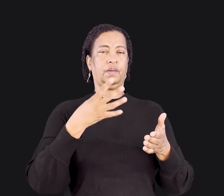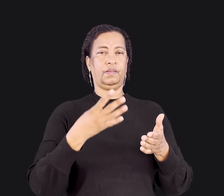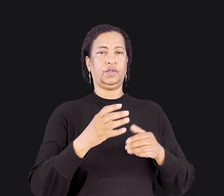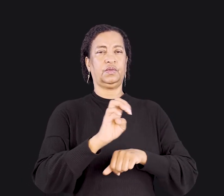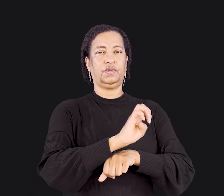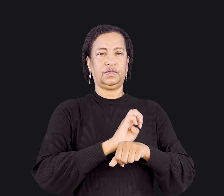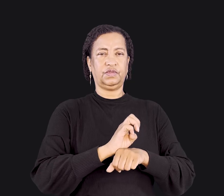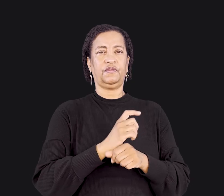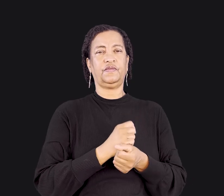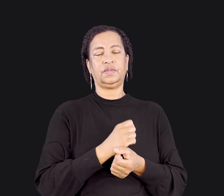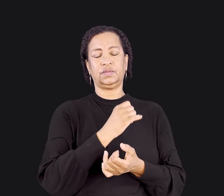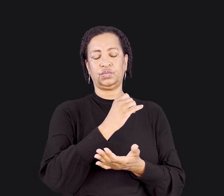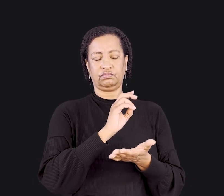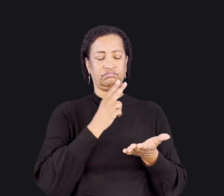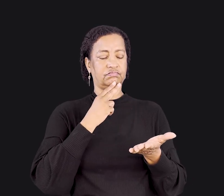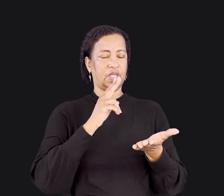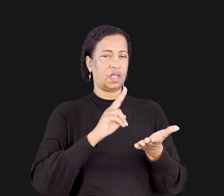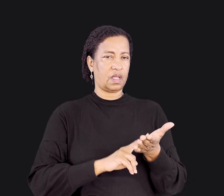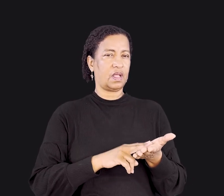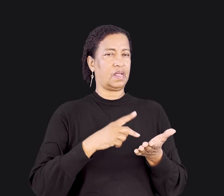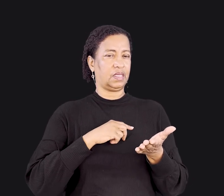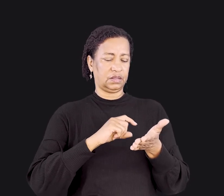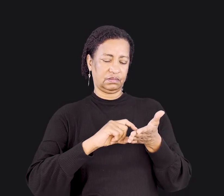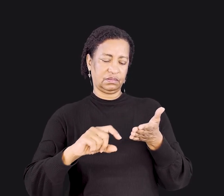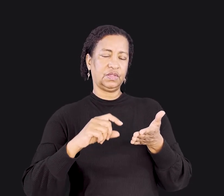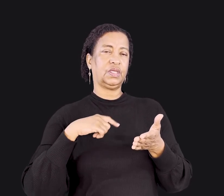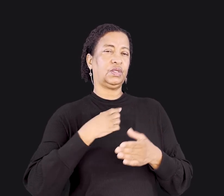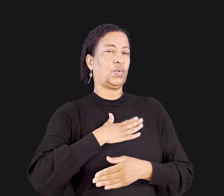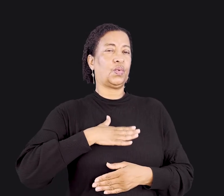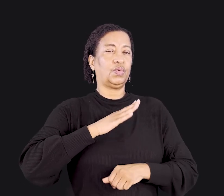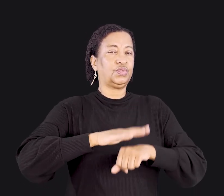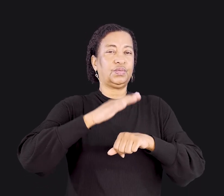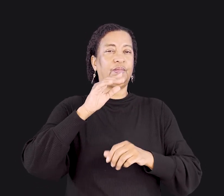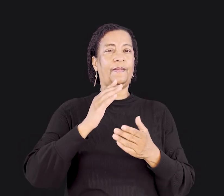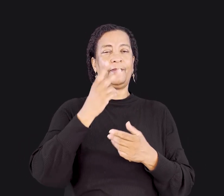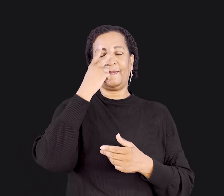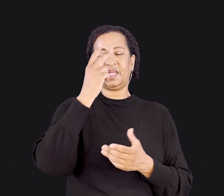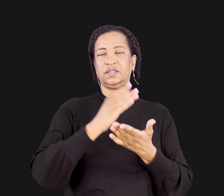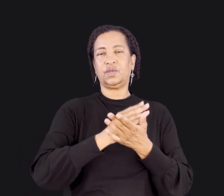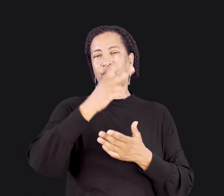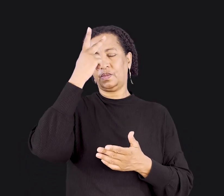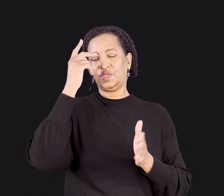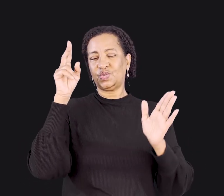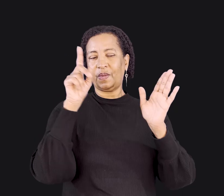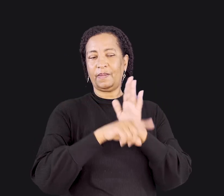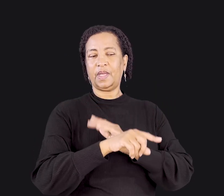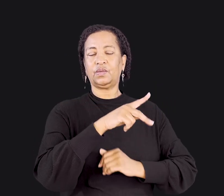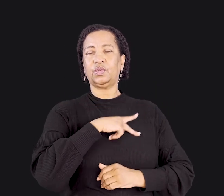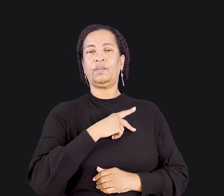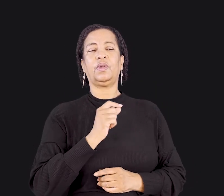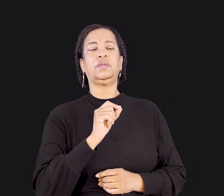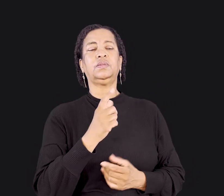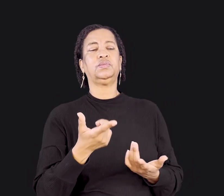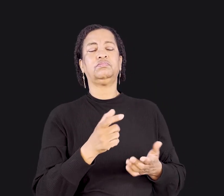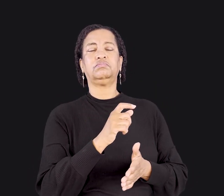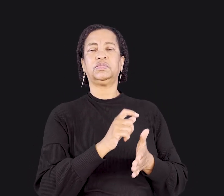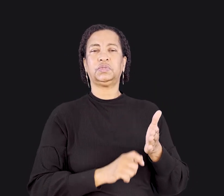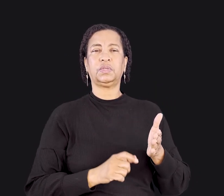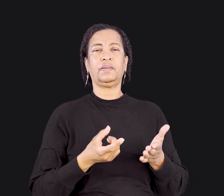Efésios é a parte desta carta que eu mais gosto. Parece que alguém perguntou a Paulo: "E daí, Paulo?" E nesse capítulo, inspirado pelo Espírito Santo, ele responde